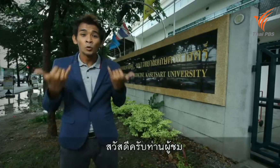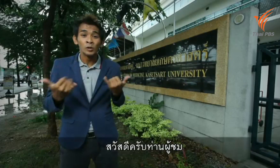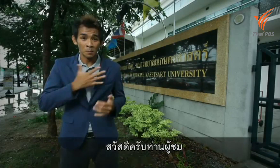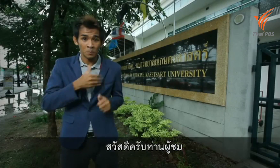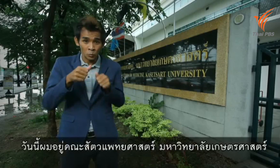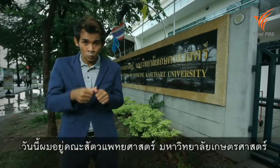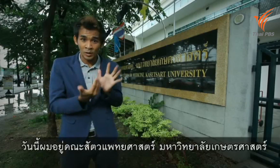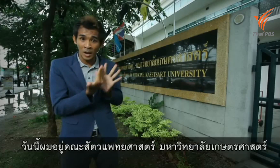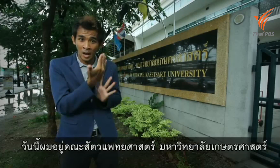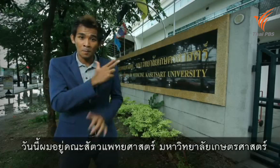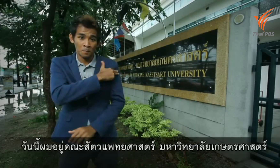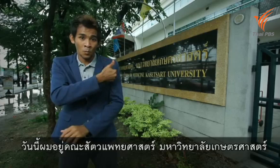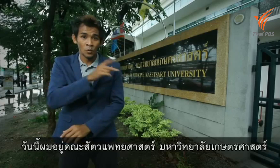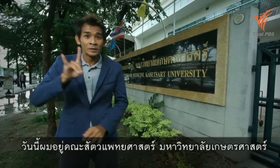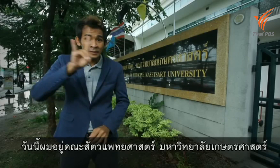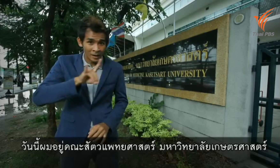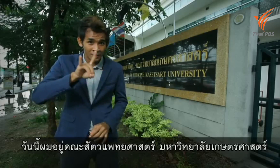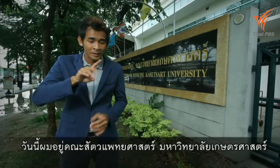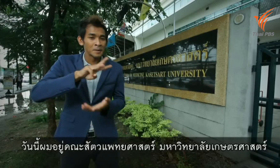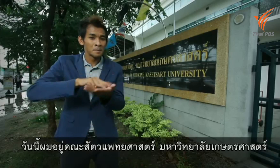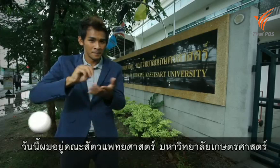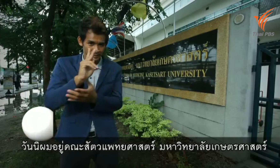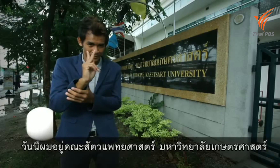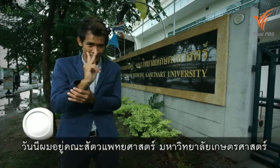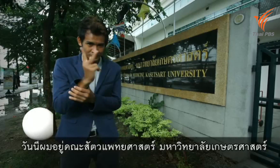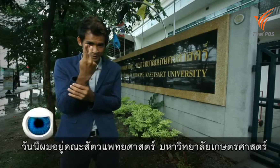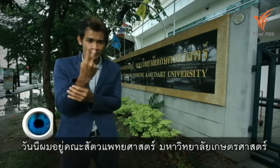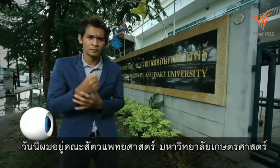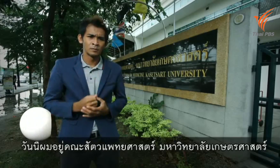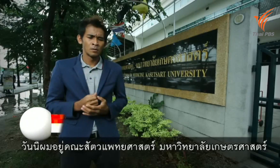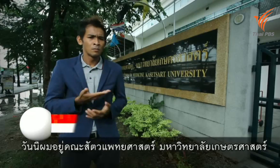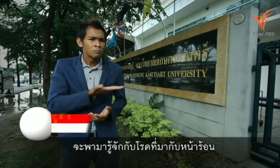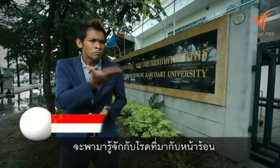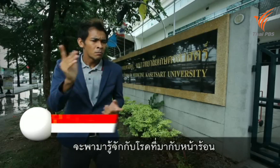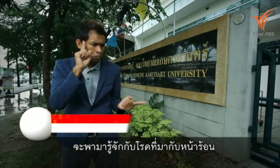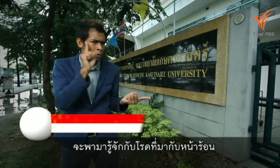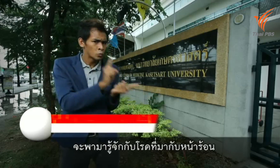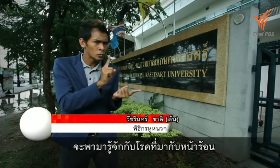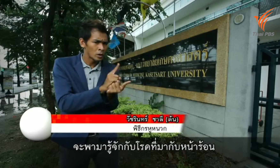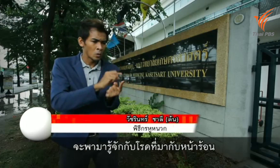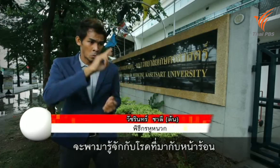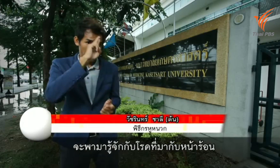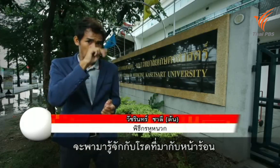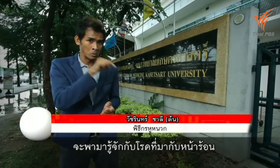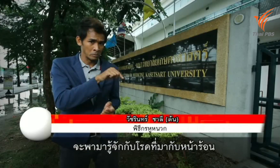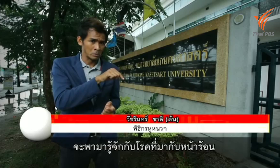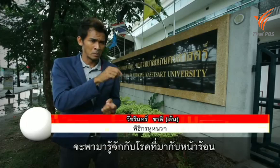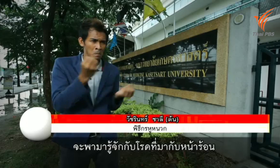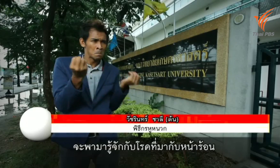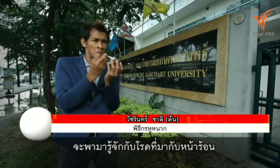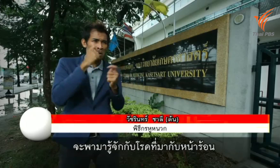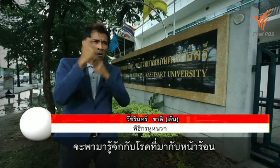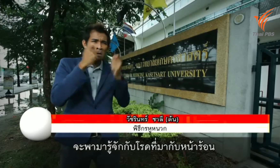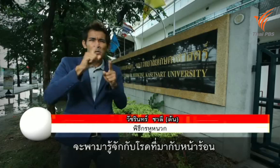สวัสดีครับท่านผู้ชมวันนี้ผมอยู่คณะสัตวแพทยศาสตร์มหาวิทยาลัยเกษตรศาสตร์จะพามารู้จักโรคที่มากับหน้า